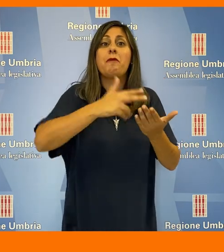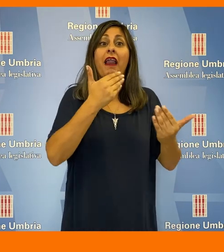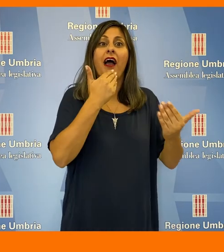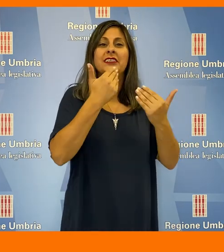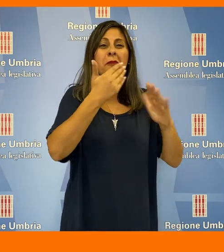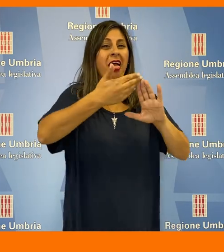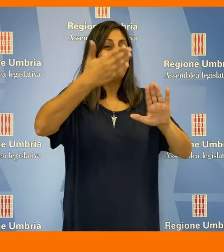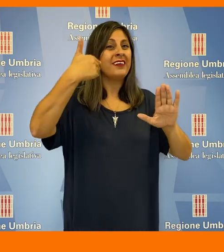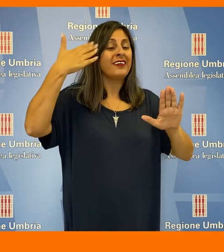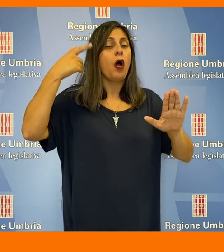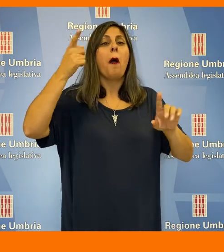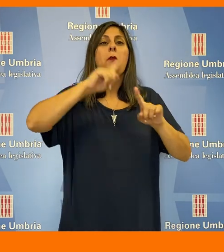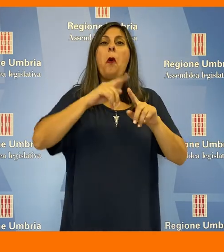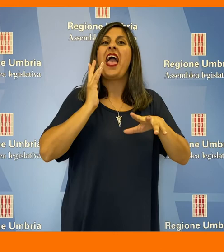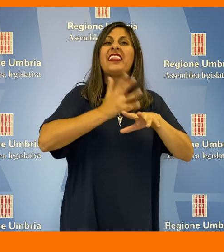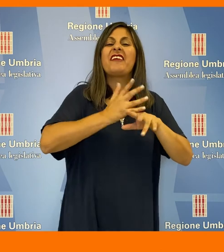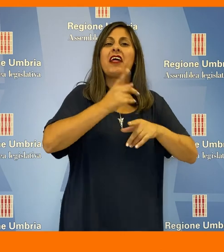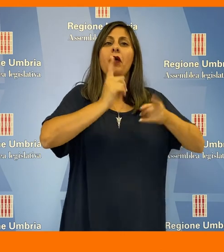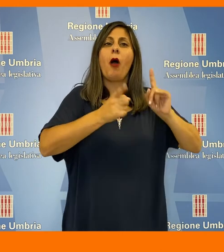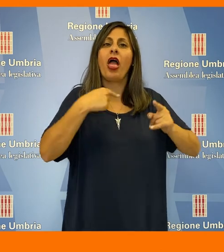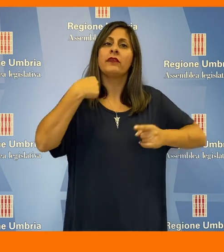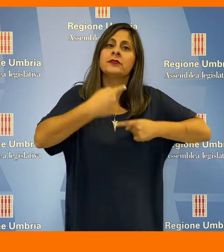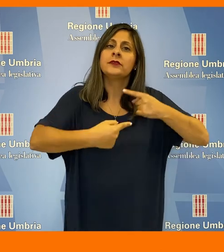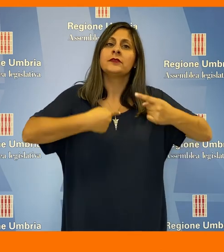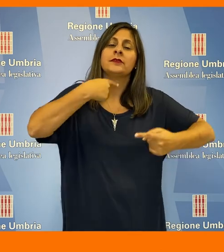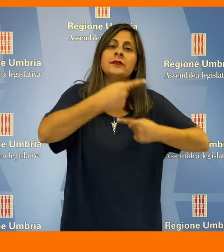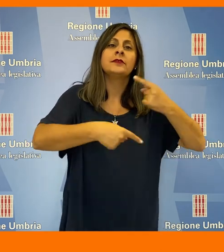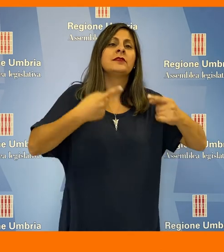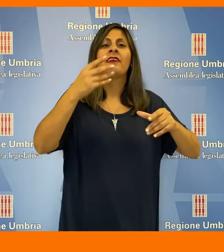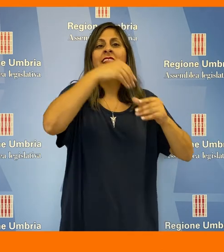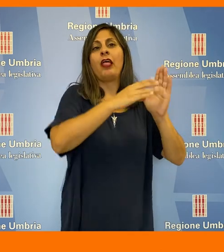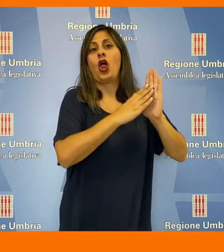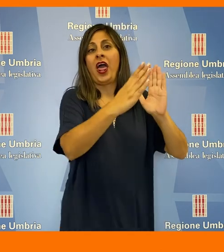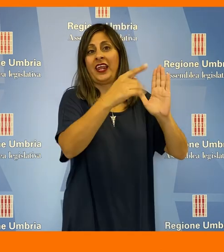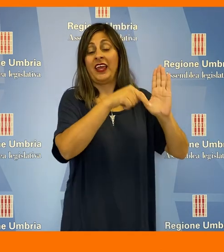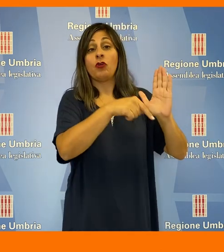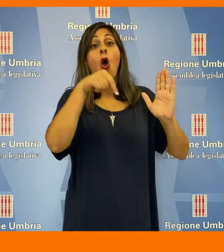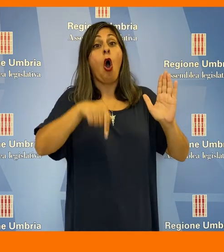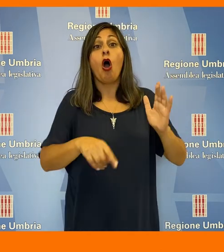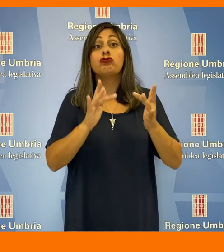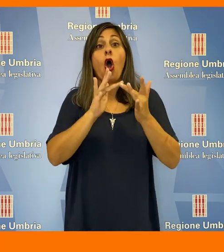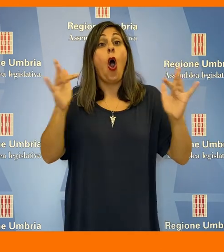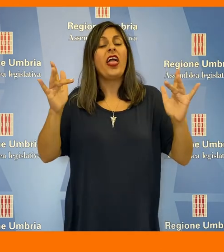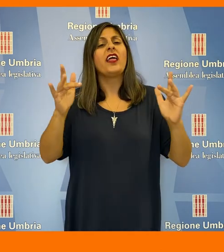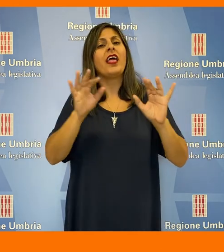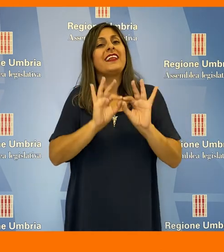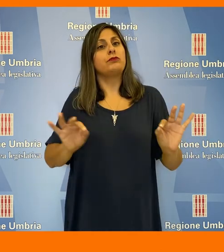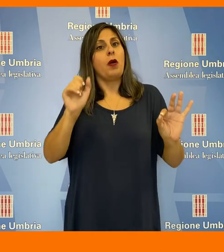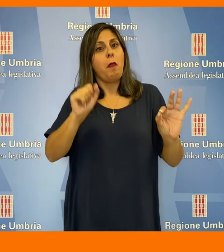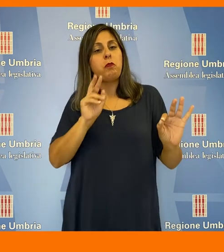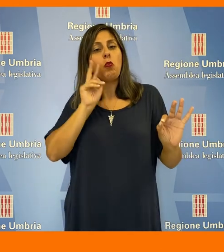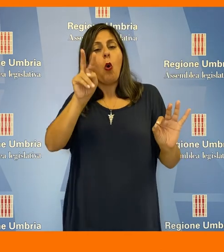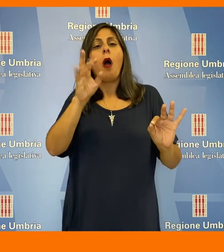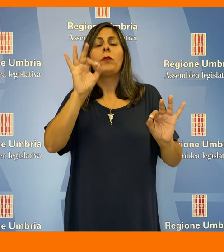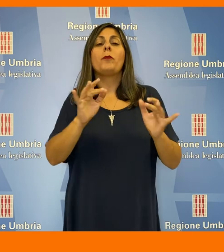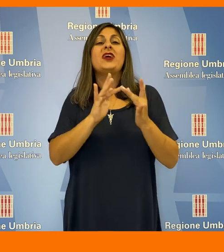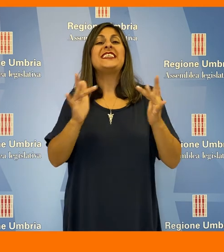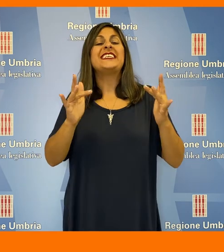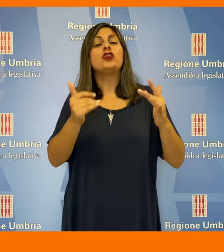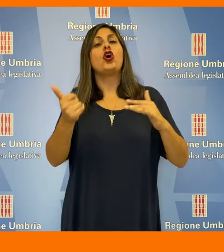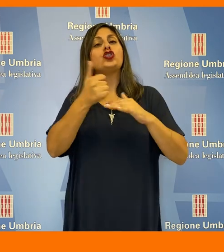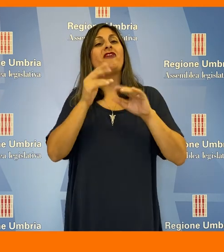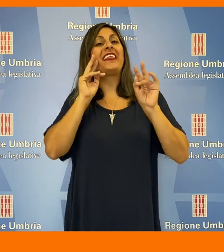gli interventi dei politici che vi si sono assecondati, oggi disponibili online sul sito della soprintendenza.